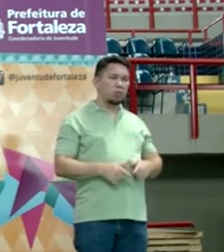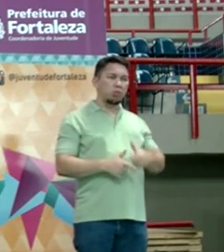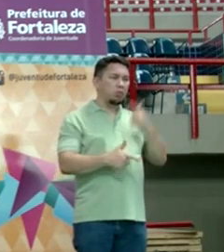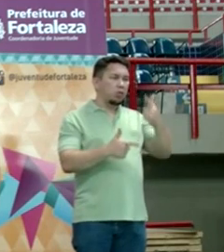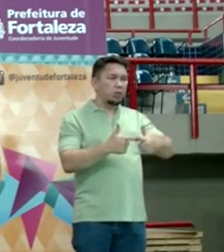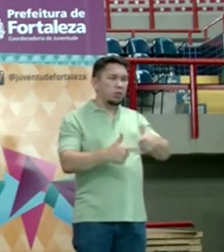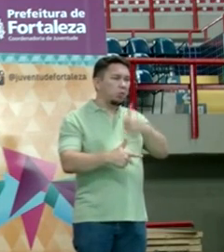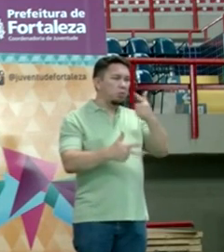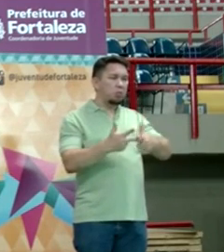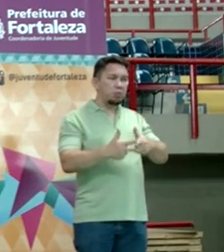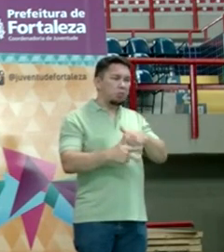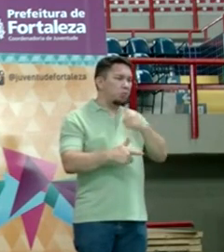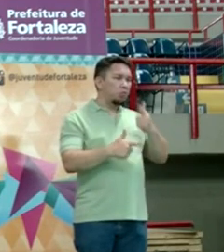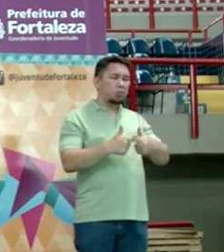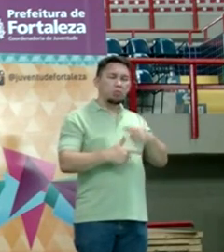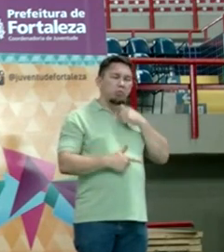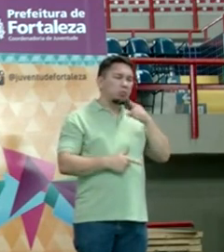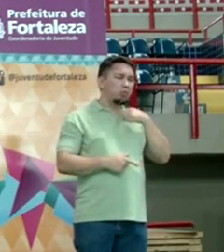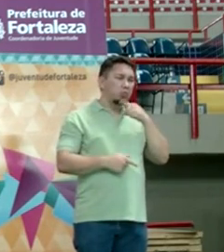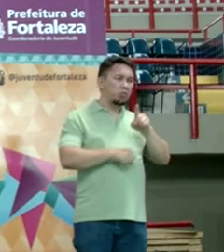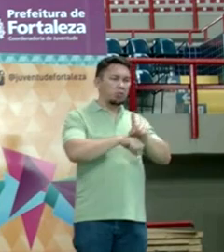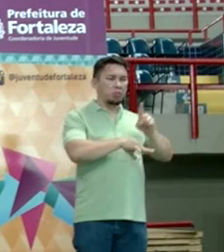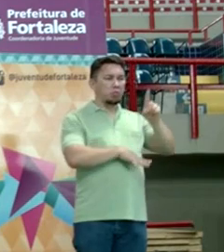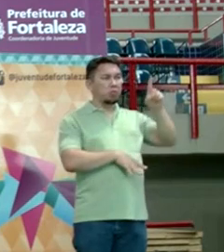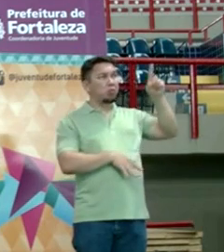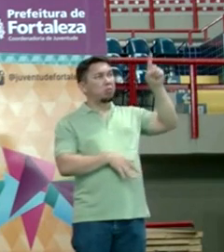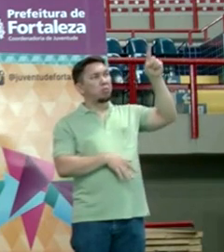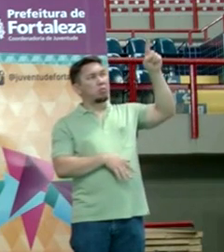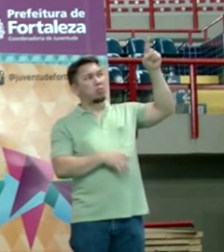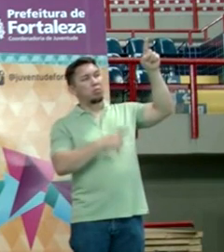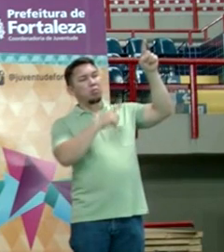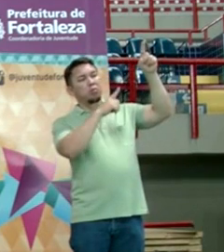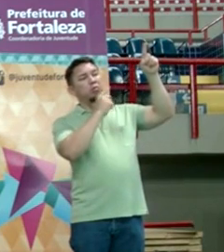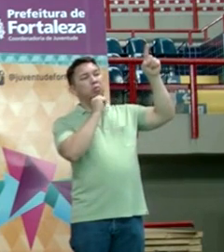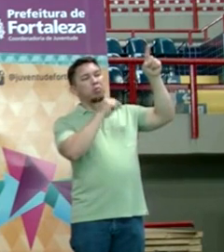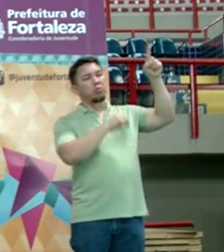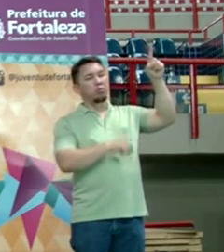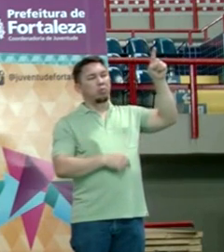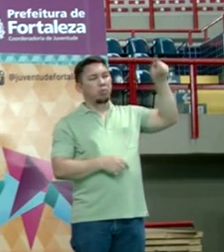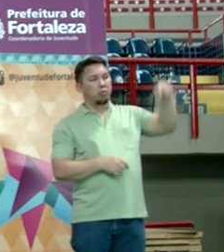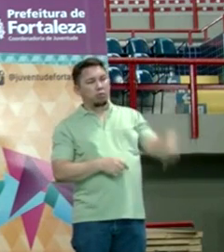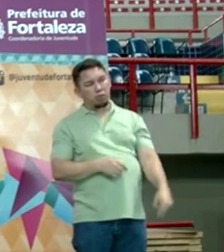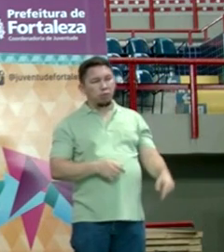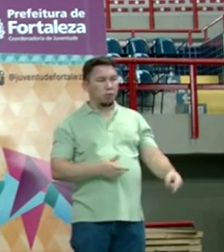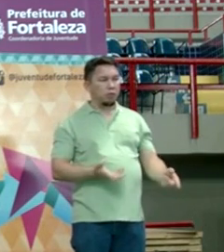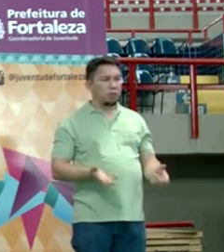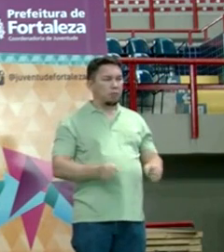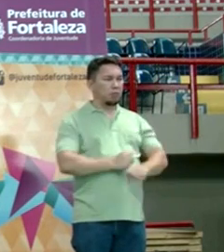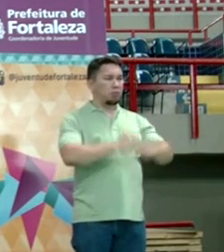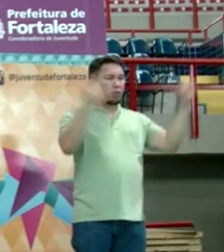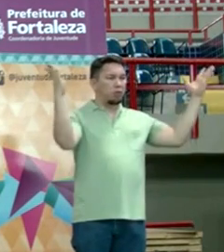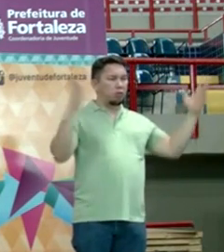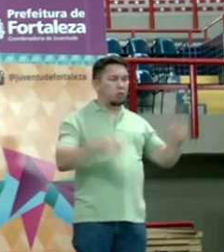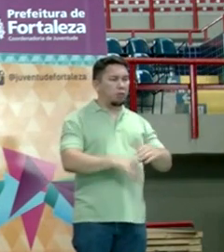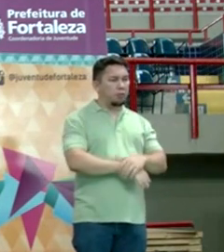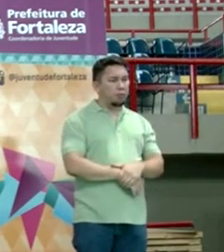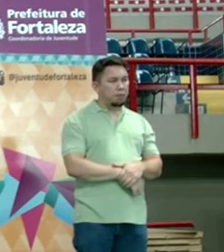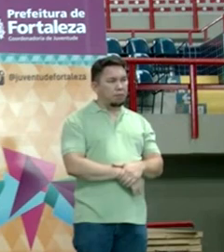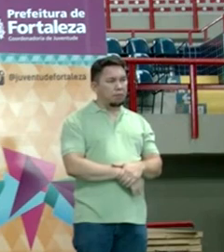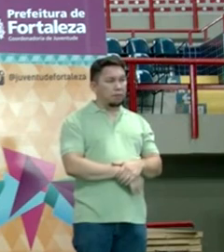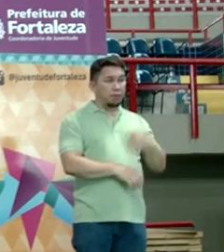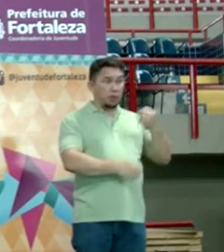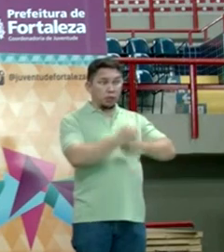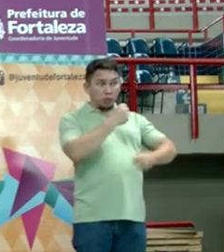outros anos seguintes. Toda vez que eles mandaram uma aeronave, ela o quê? Caiu, explodiu. O